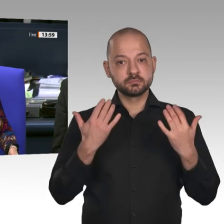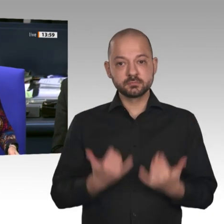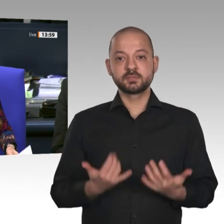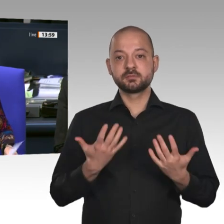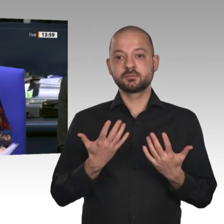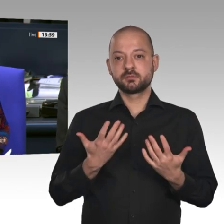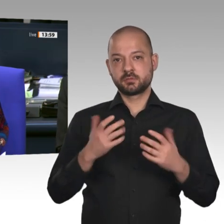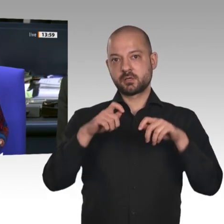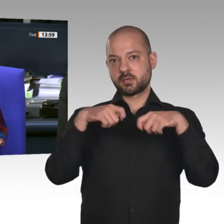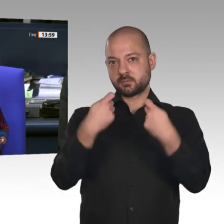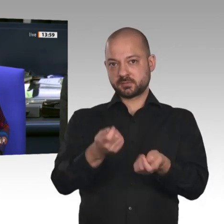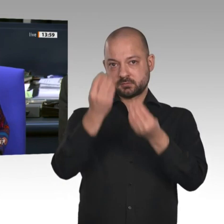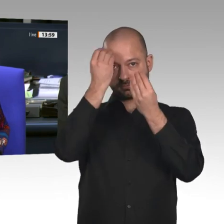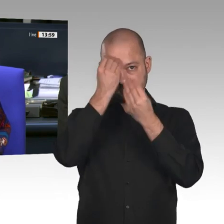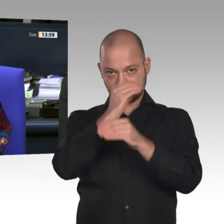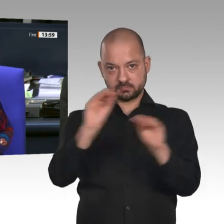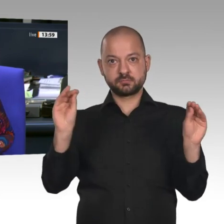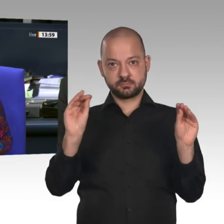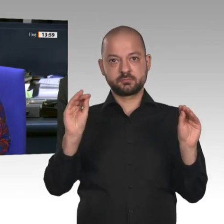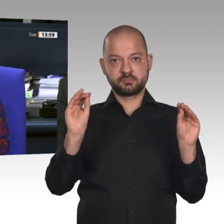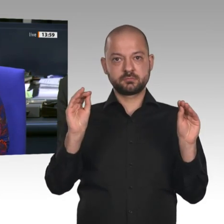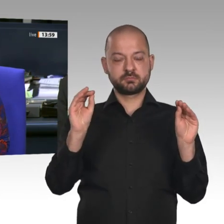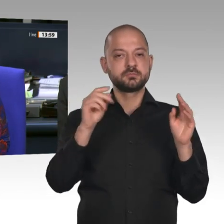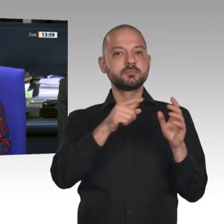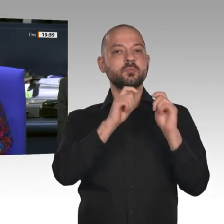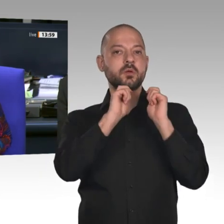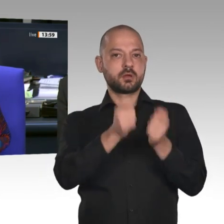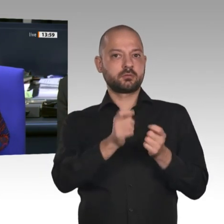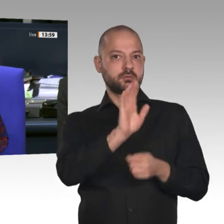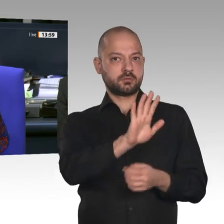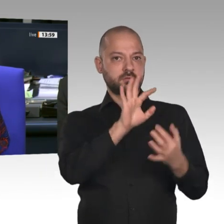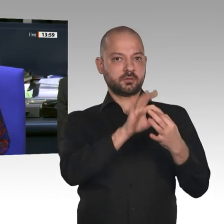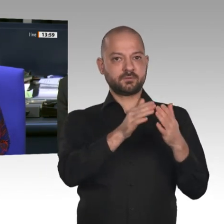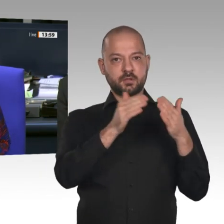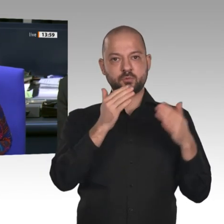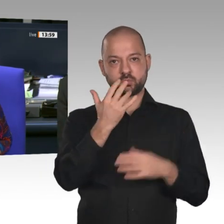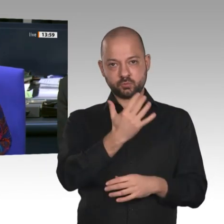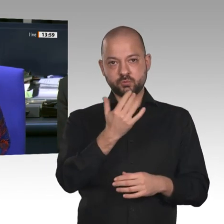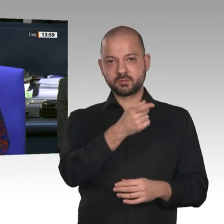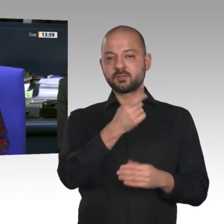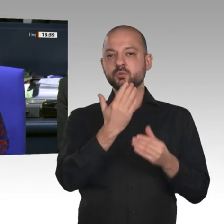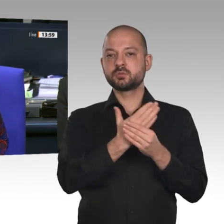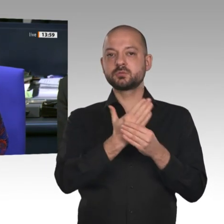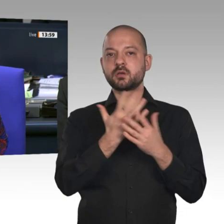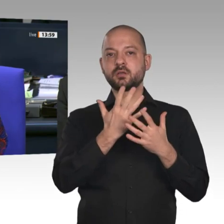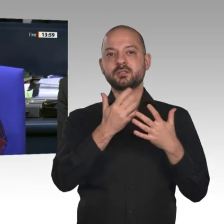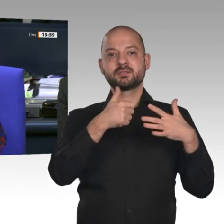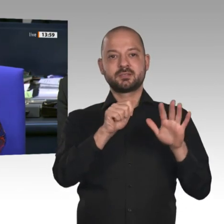Ich gebe Ihnen das Ergebnis der Abstimmung über den Antrag der Fraktion Bündnis 90 Die Grünen auf